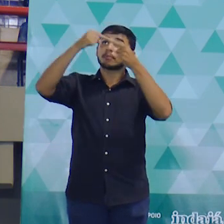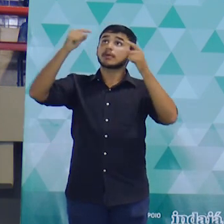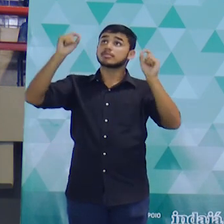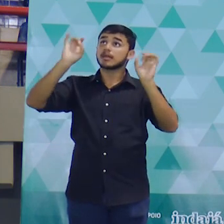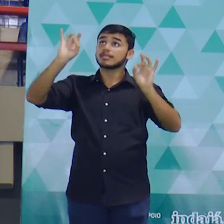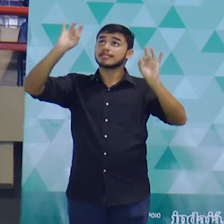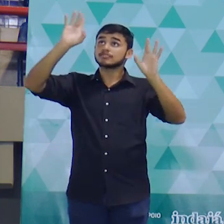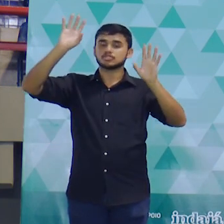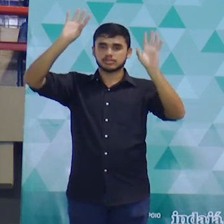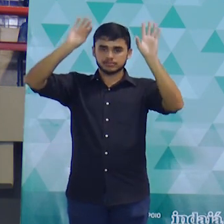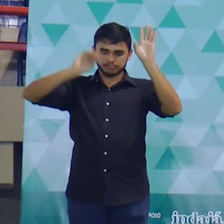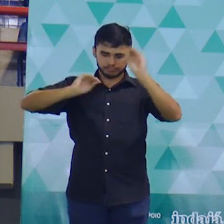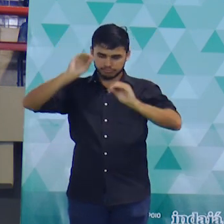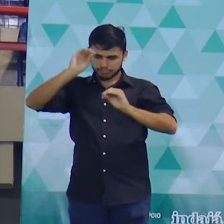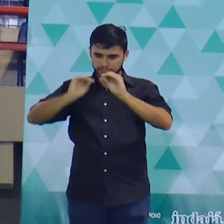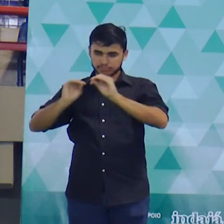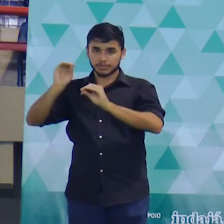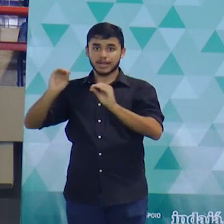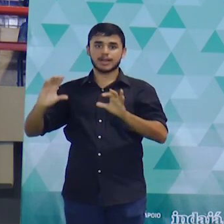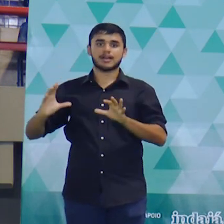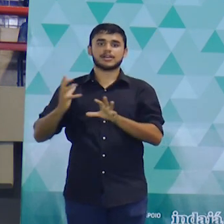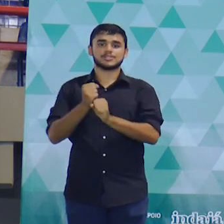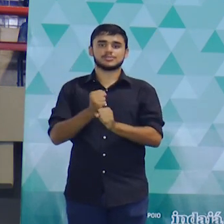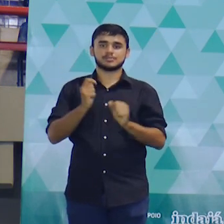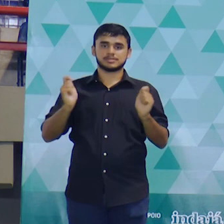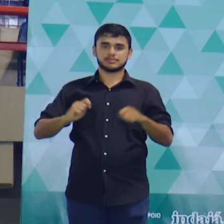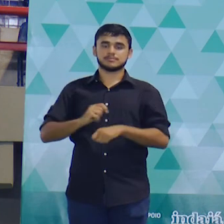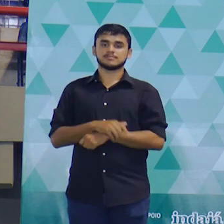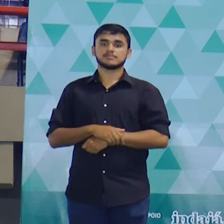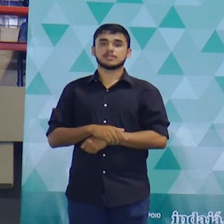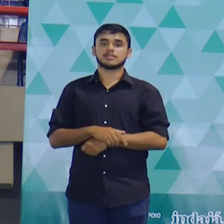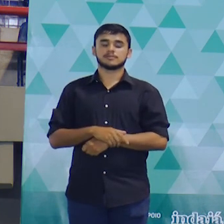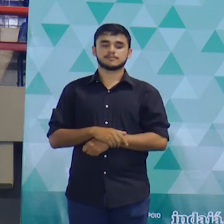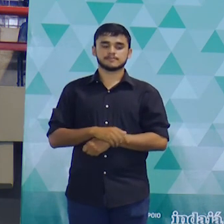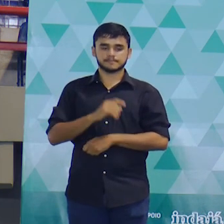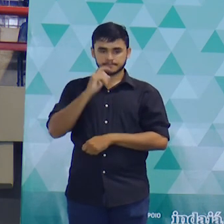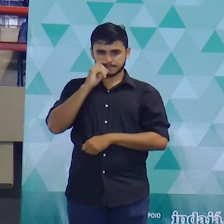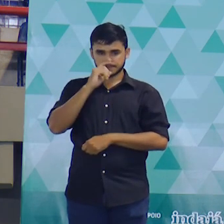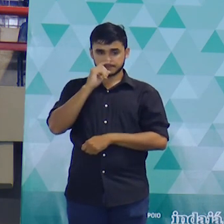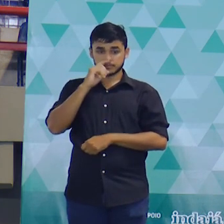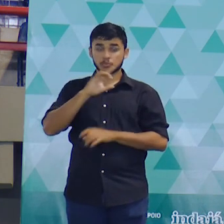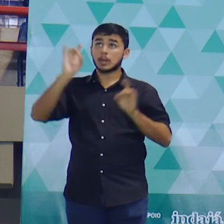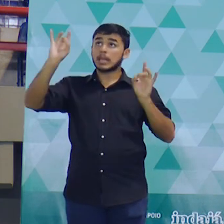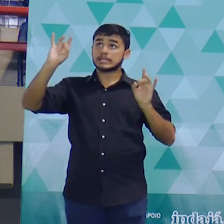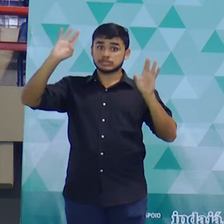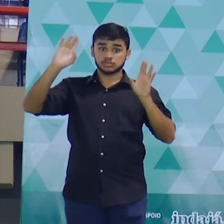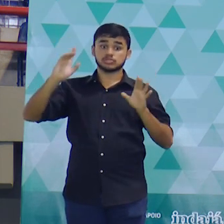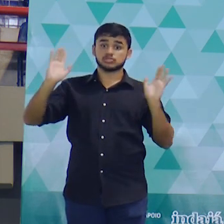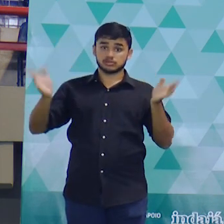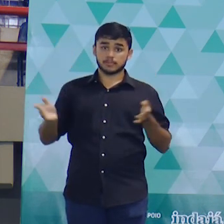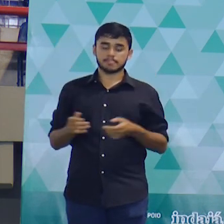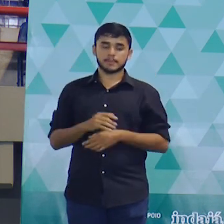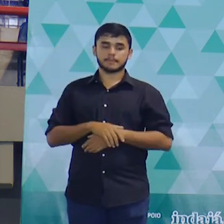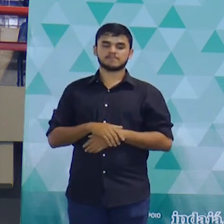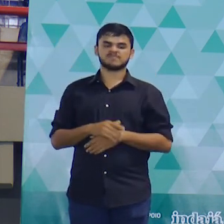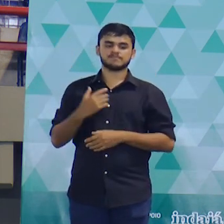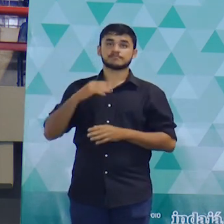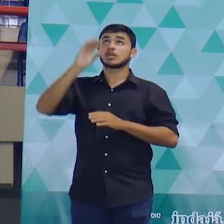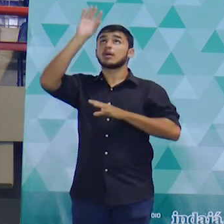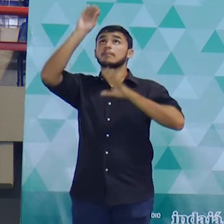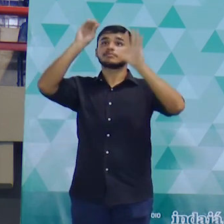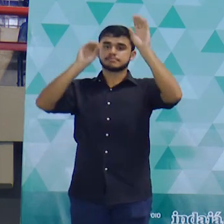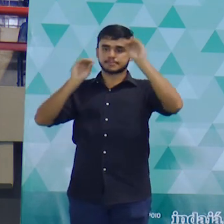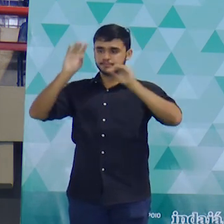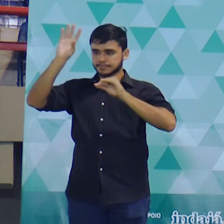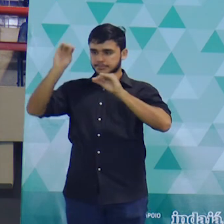coeficiente dela. Eu tive que multiplicar a segunda equação por 2. Cancelei a substância repetida e escrevi o que